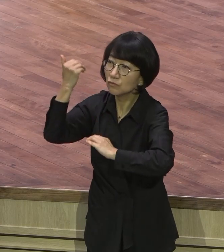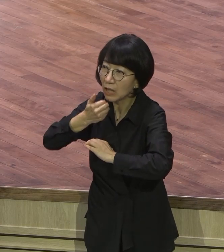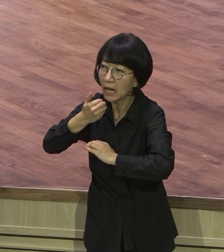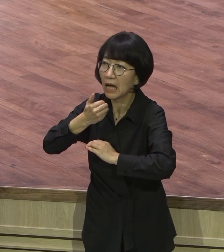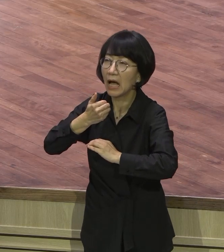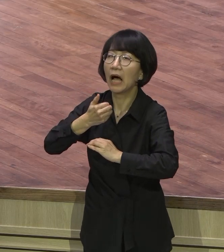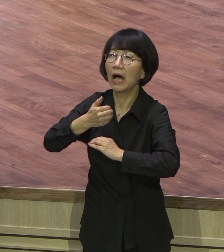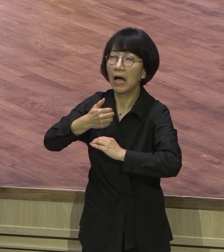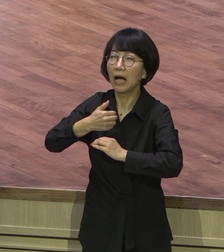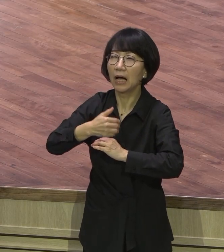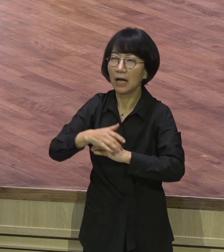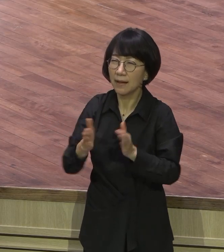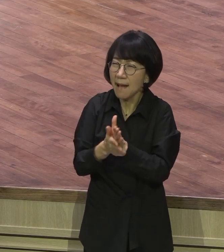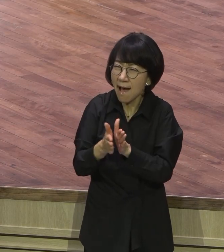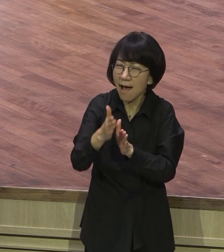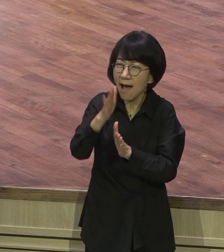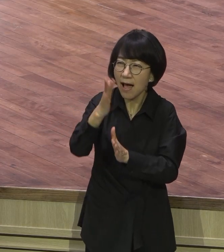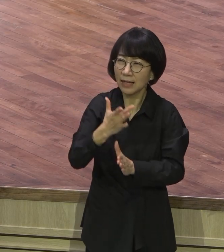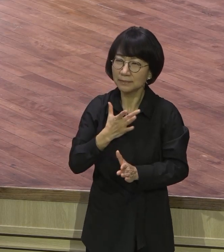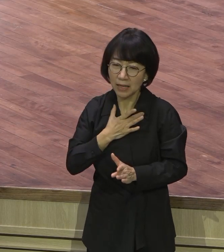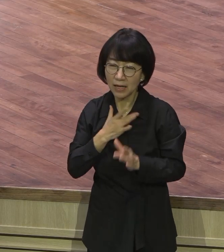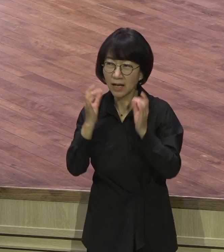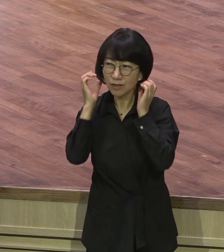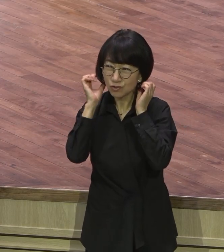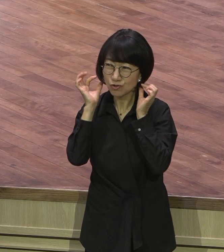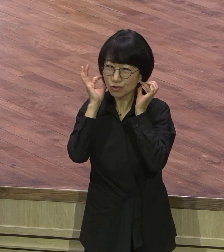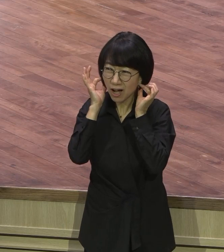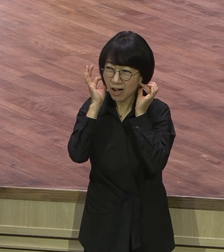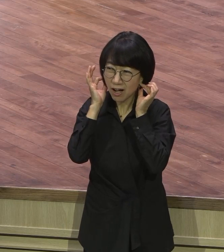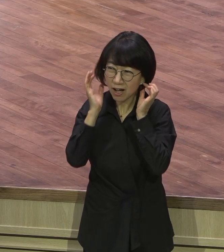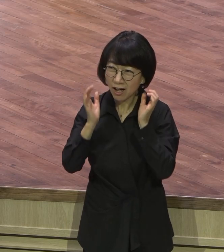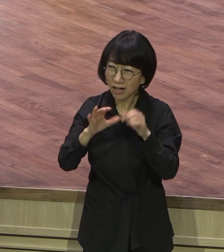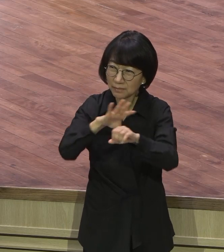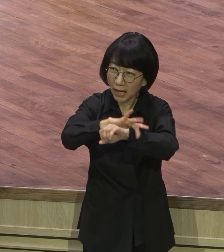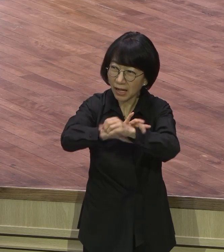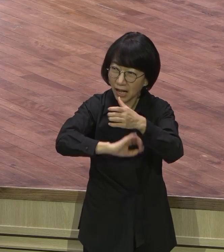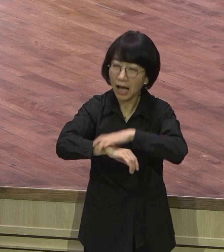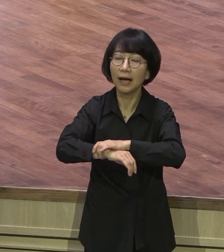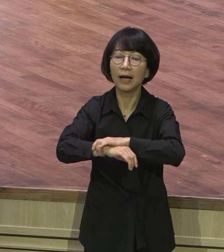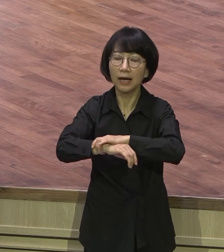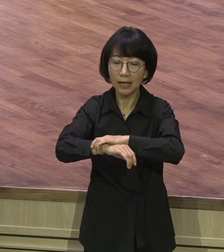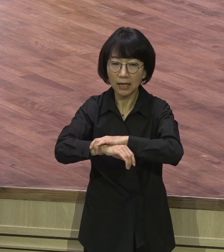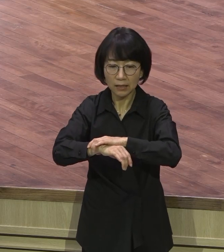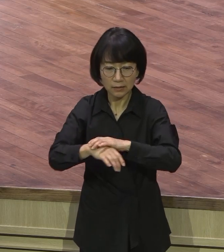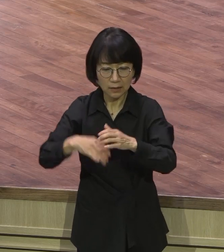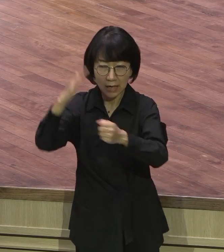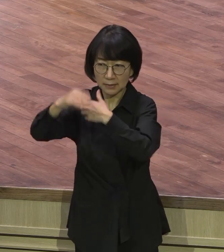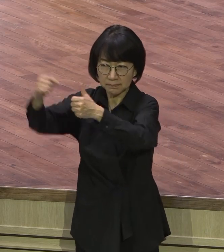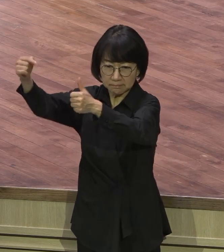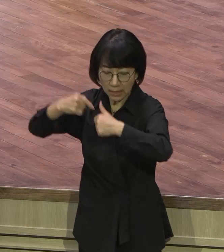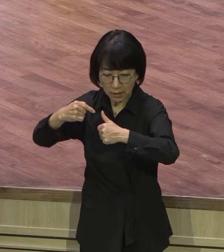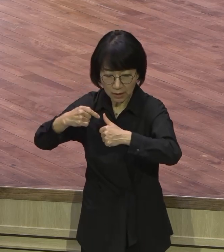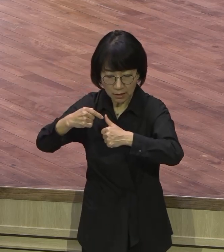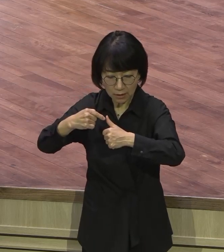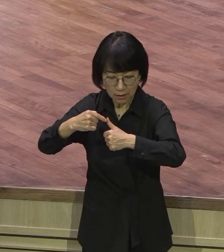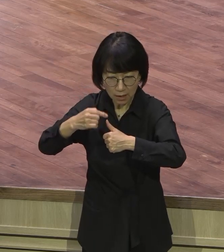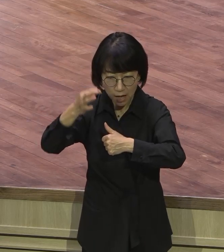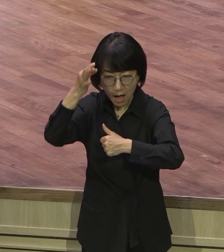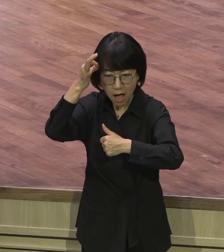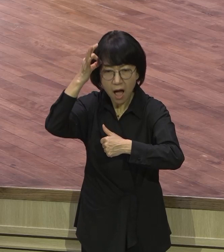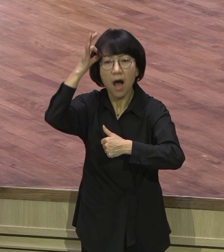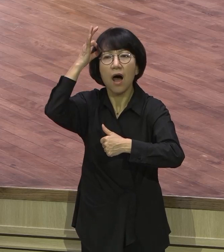이스라엘 백성들은 그 말을 듣자마자 못 깨달았기 때문에 그 말을 하자마자 아 이게 다 우상 숭배구나 다